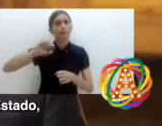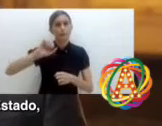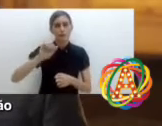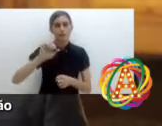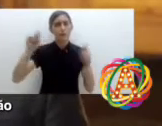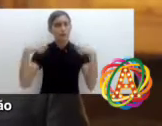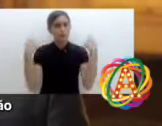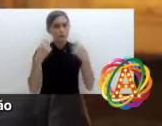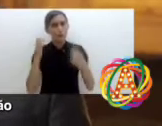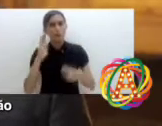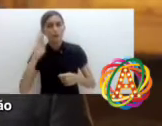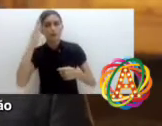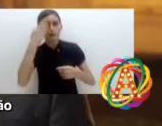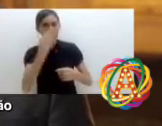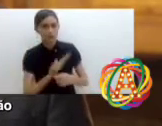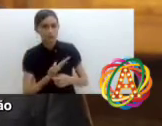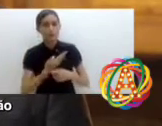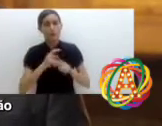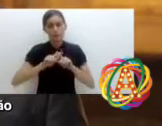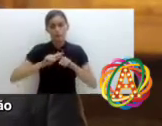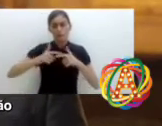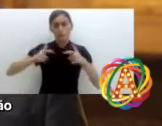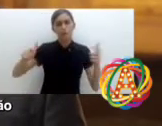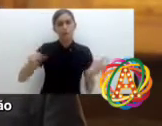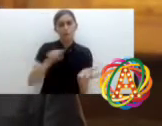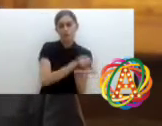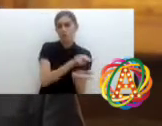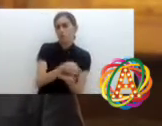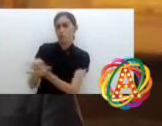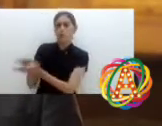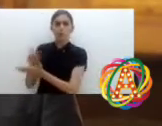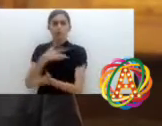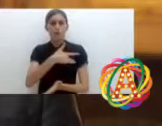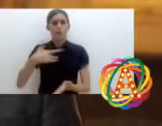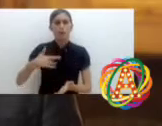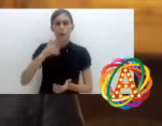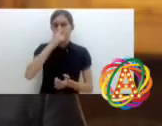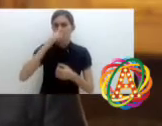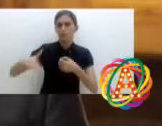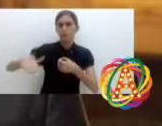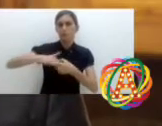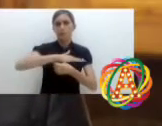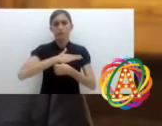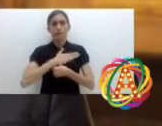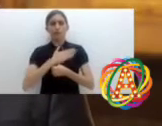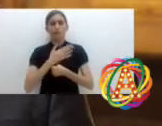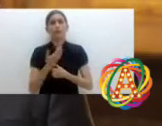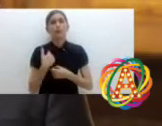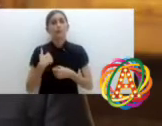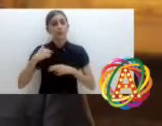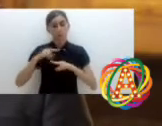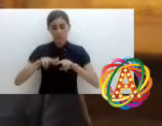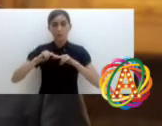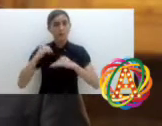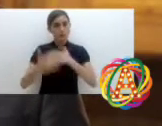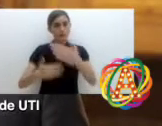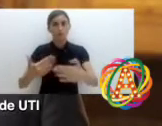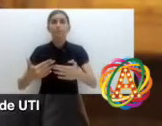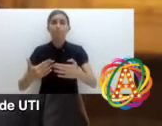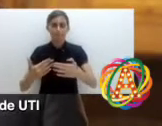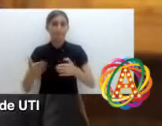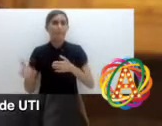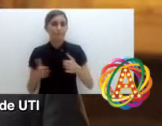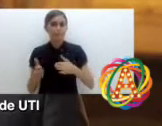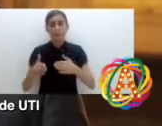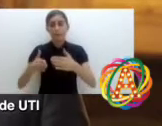do estado, o que resultou no aumento de ocupação em todo o nosso sistema de saúde. A consequência direta disso